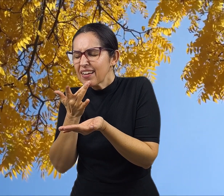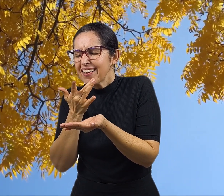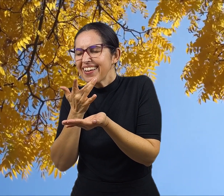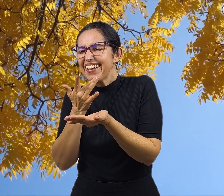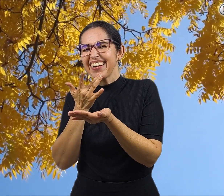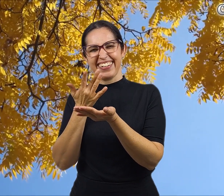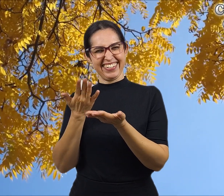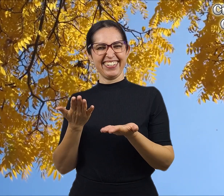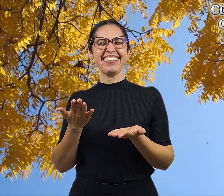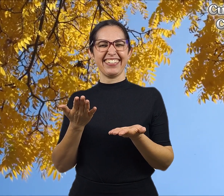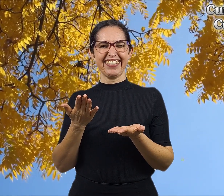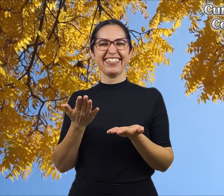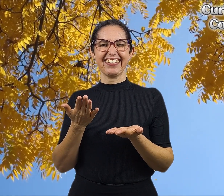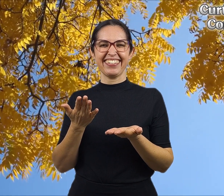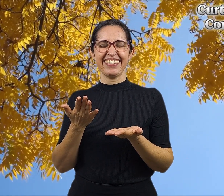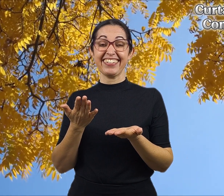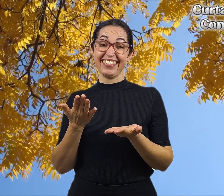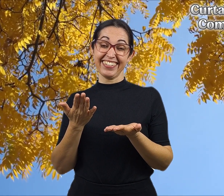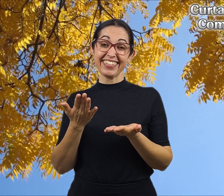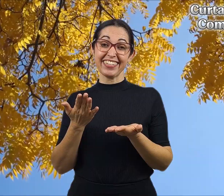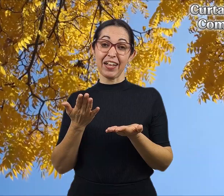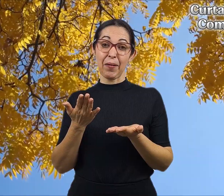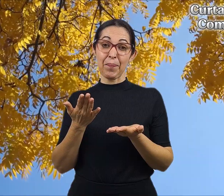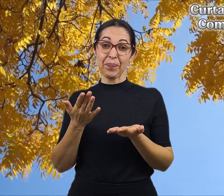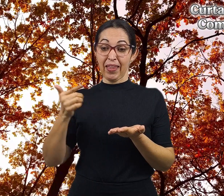culto profético a gente escuta, ouvir a igreja como um hospital.